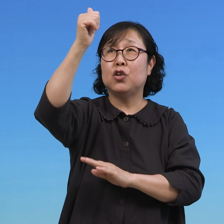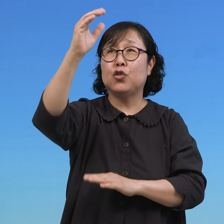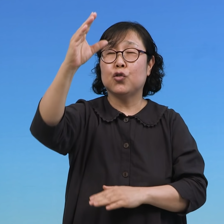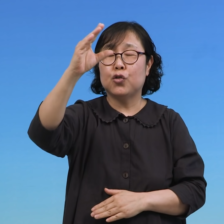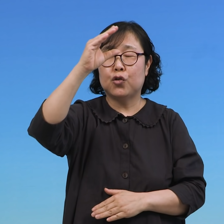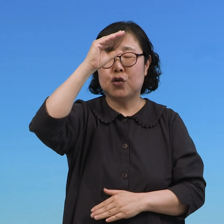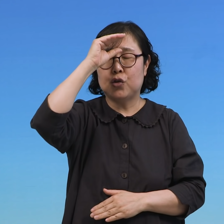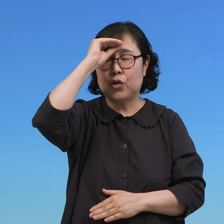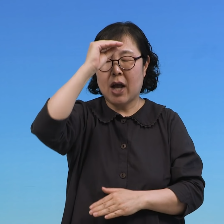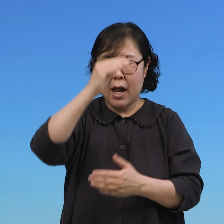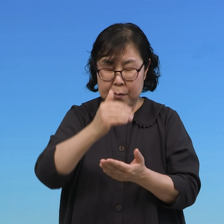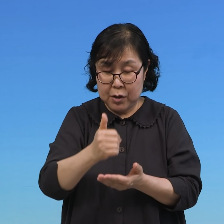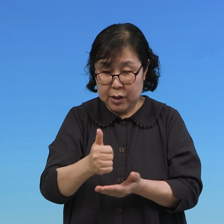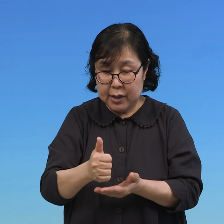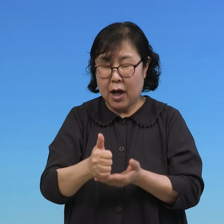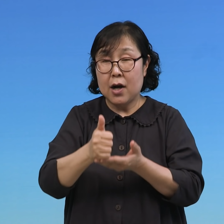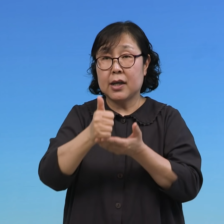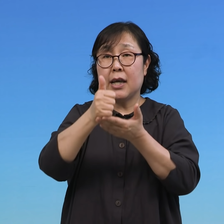닮은 섬김이